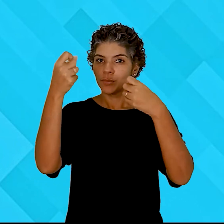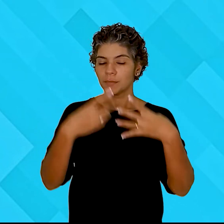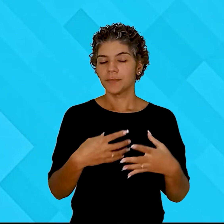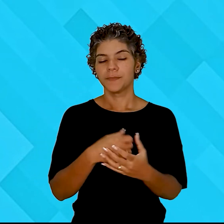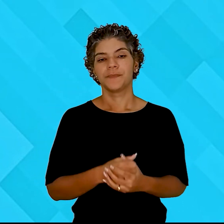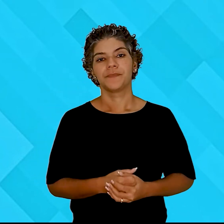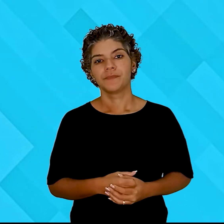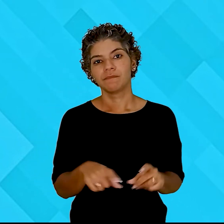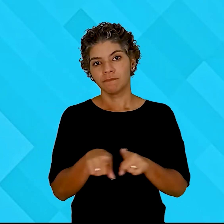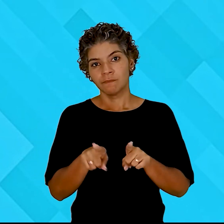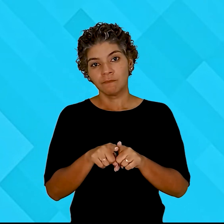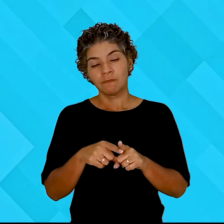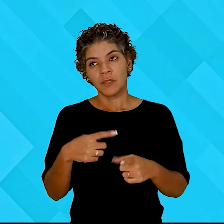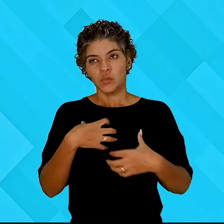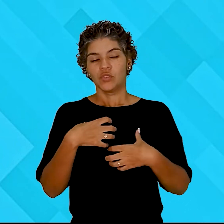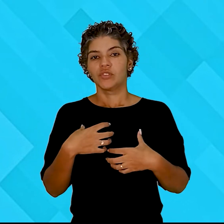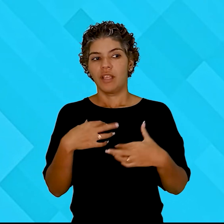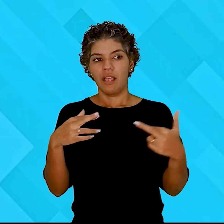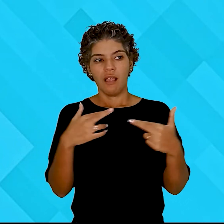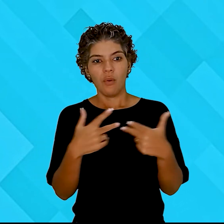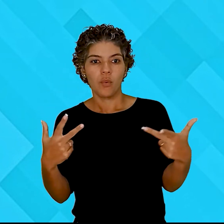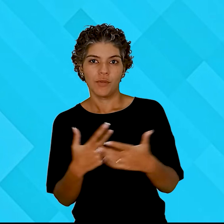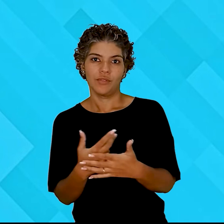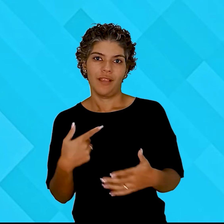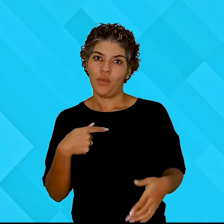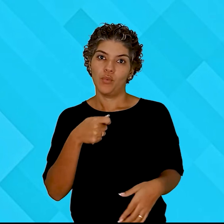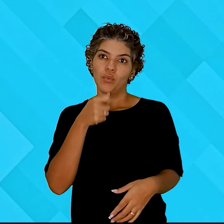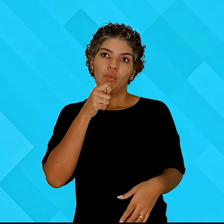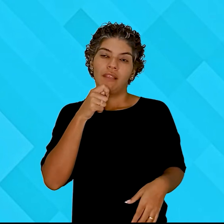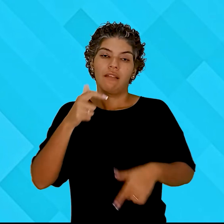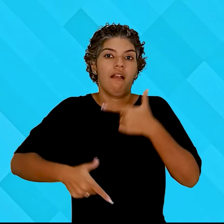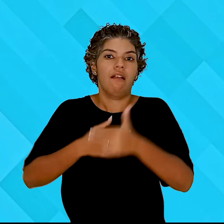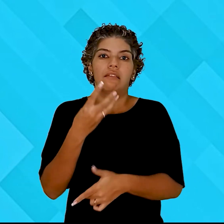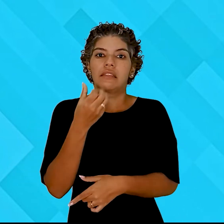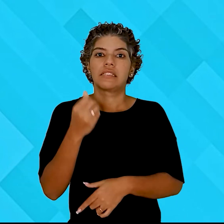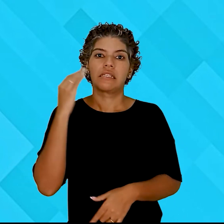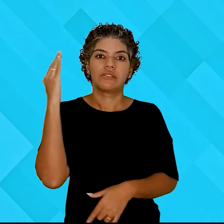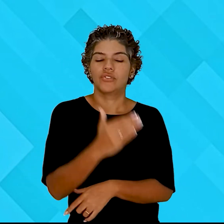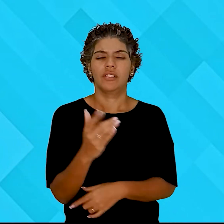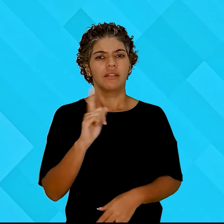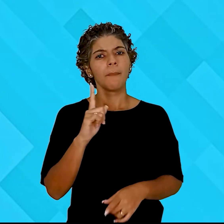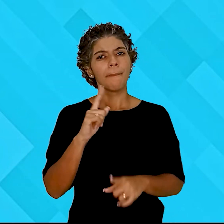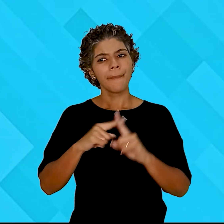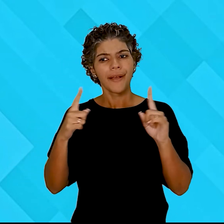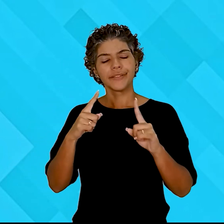não de fazer 36 horas, mas de fazer uma carga horária bem maior do que era o permitido. Mas, então,